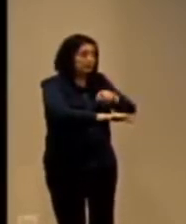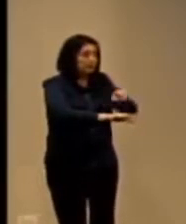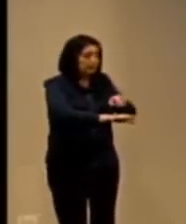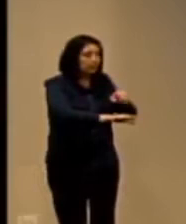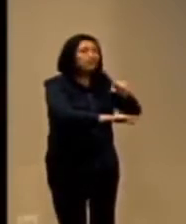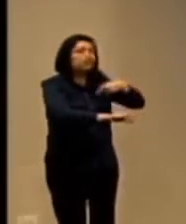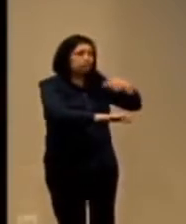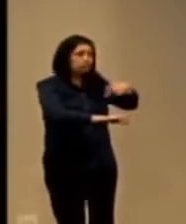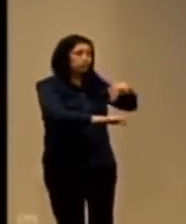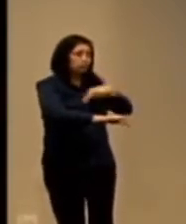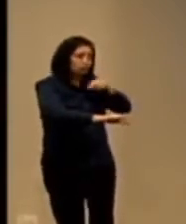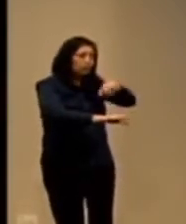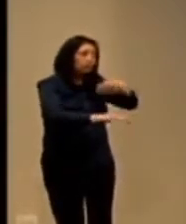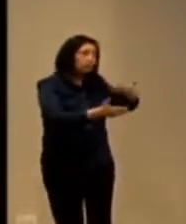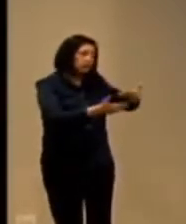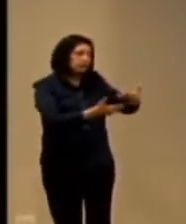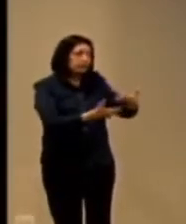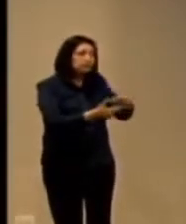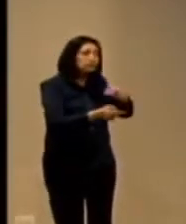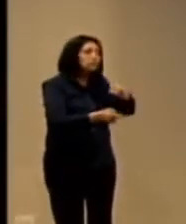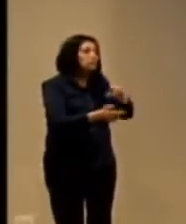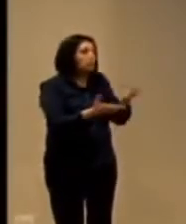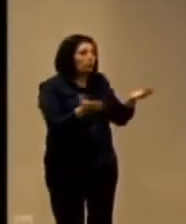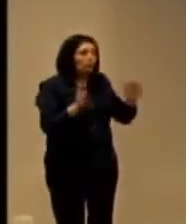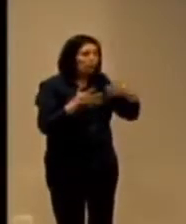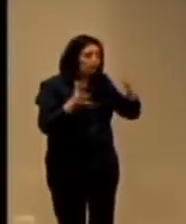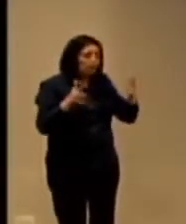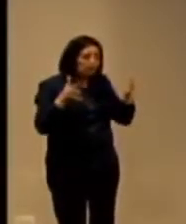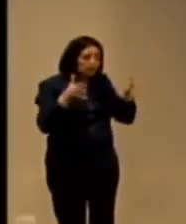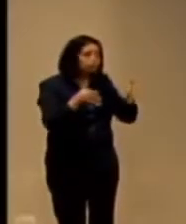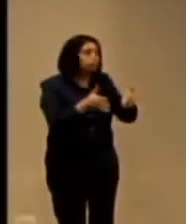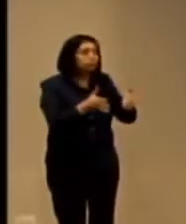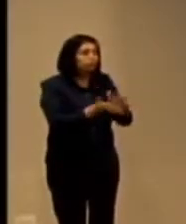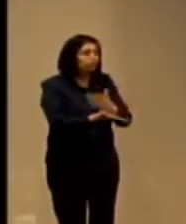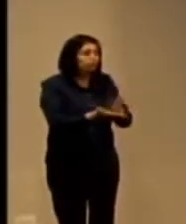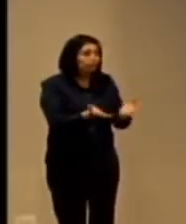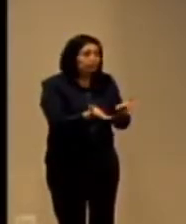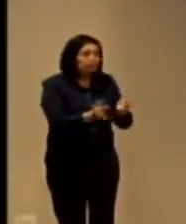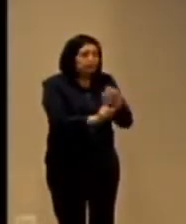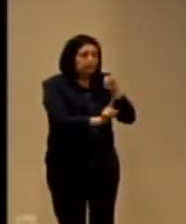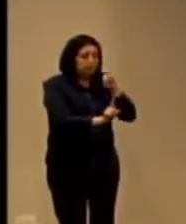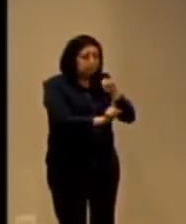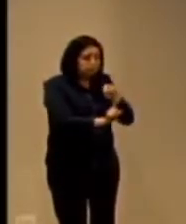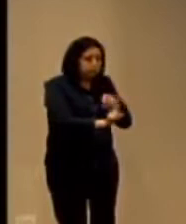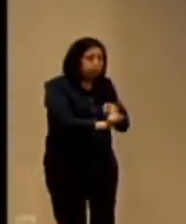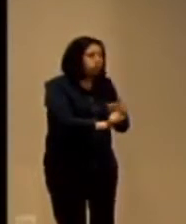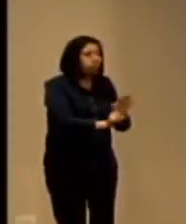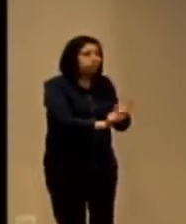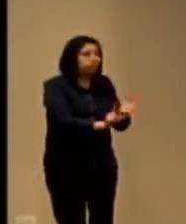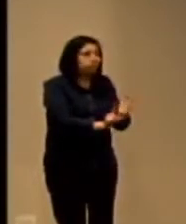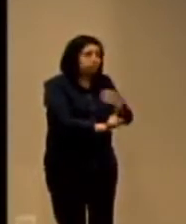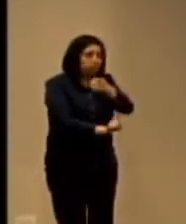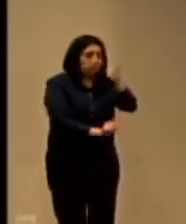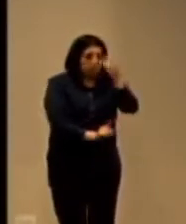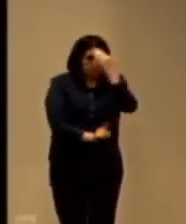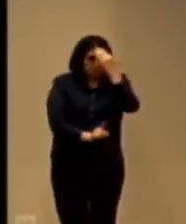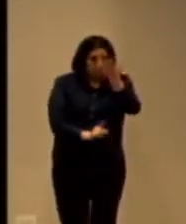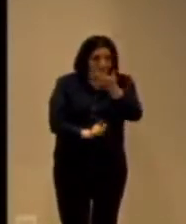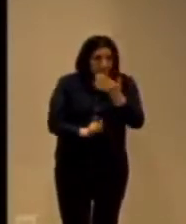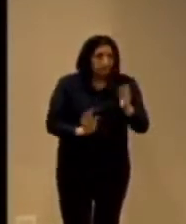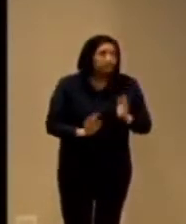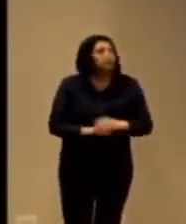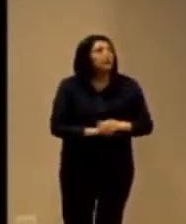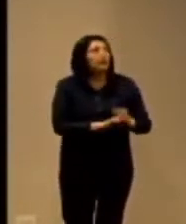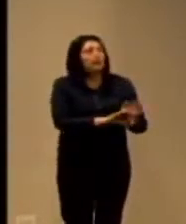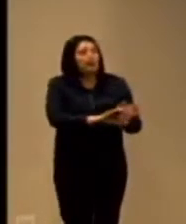diseñar cualquiera de nuestras intervenciones. No es mucha y no es tan detallada, y ustedes lo conocen mejor que nosotros.